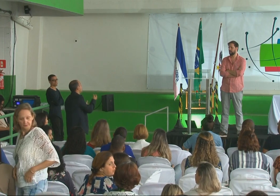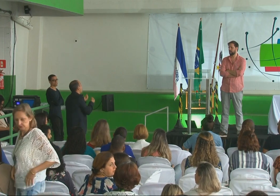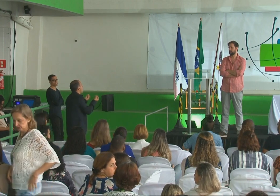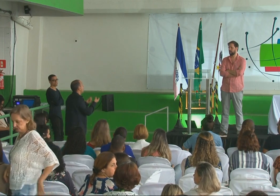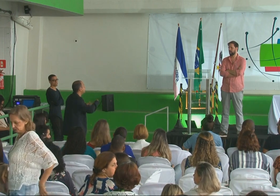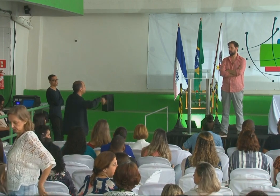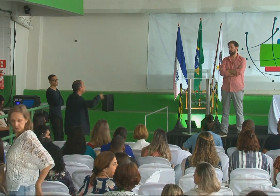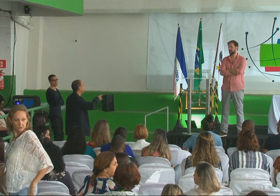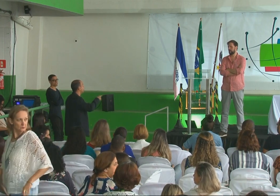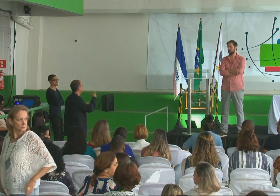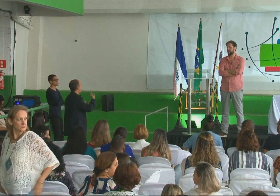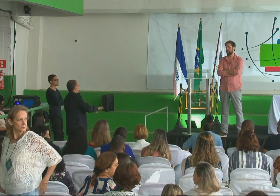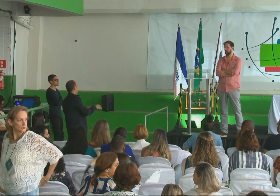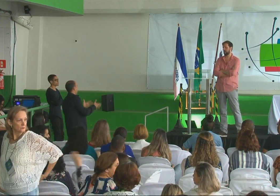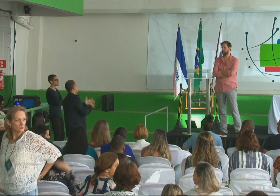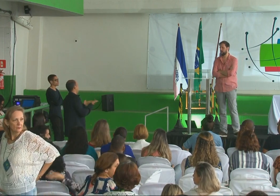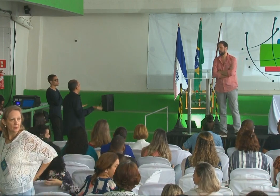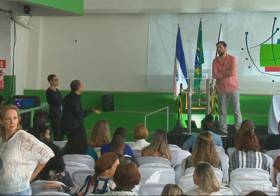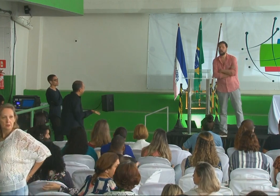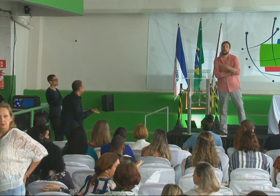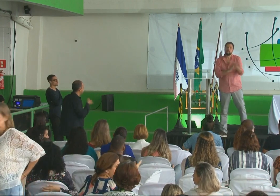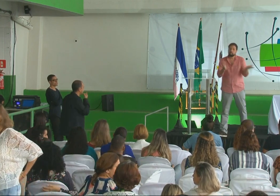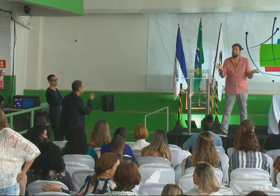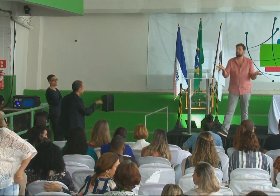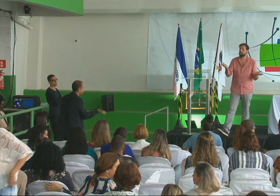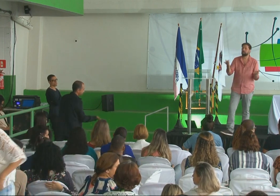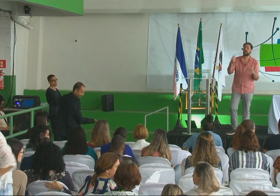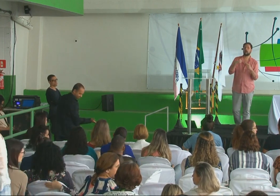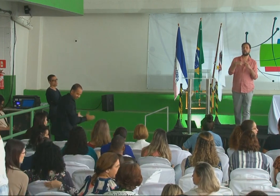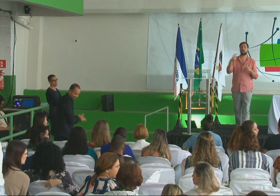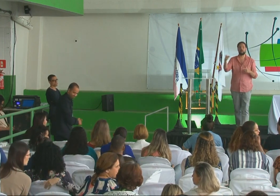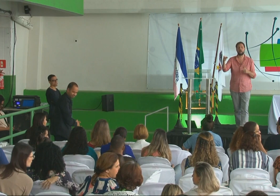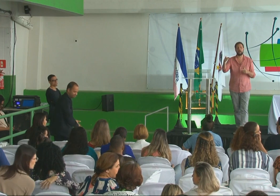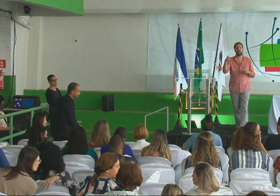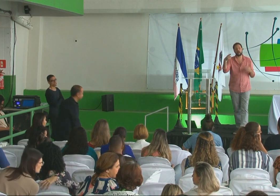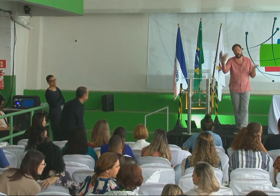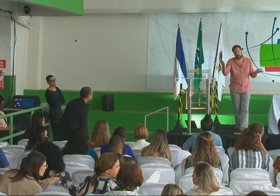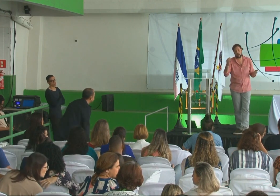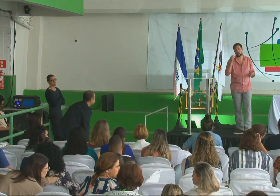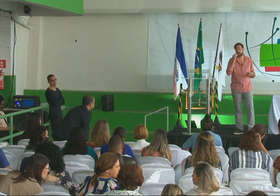querem se aprofundar ou até ter uma formação. Aí, a fala de uma educação. Como que você enxerga isso?